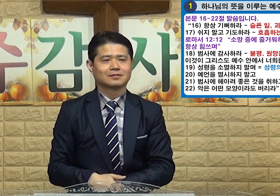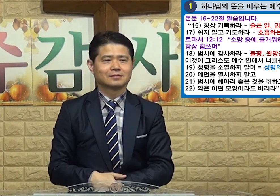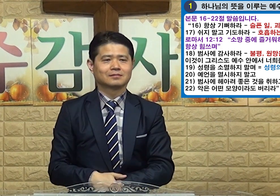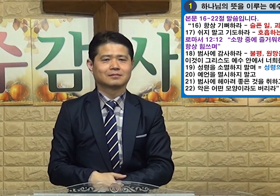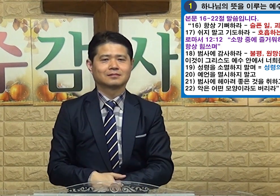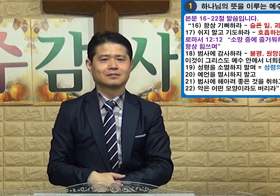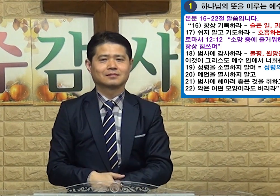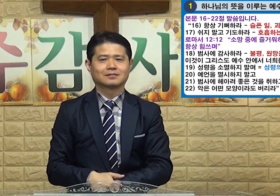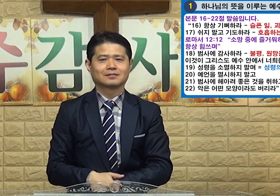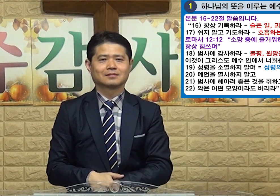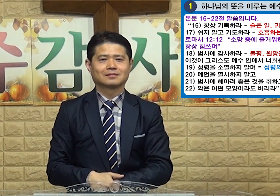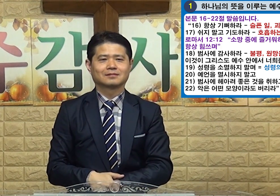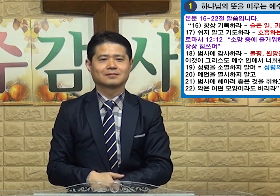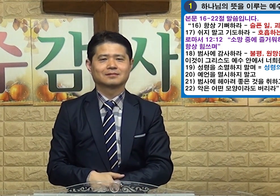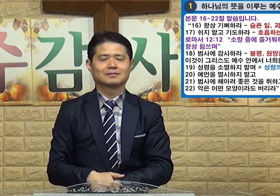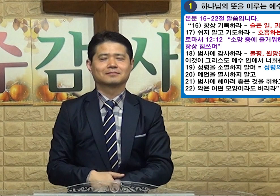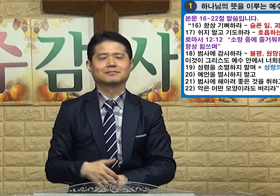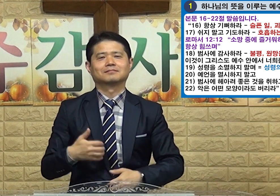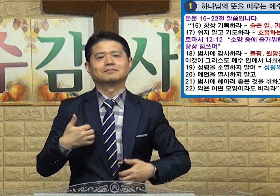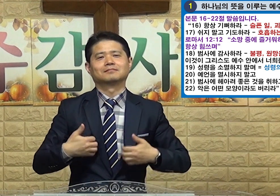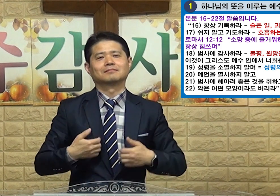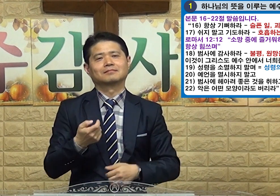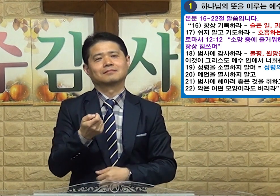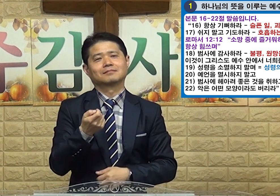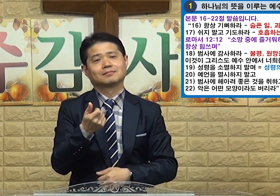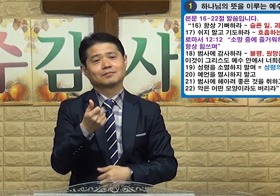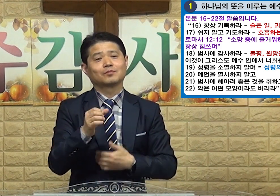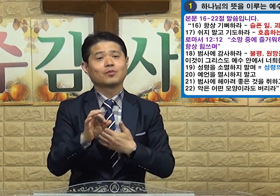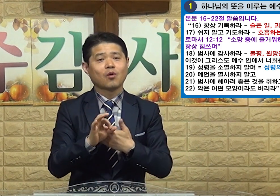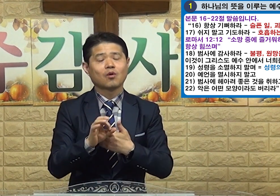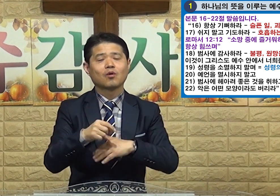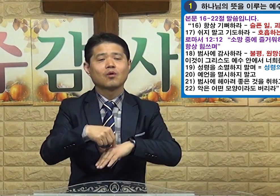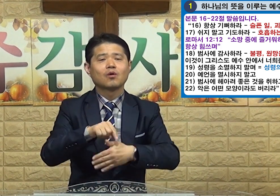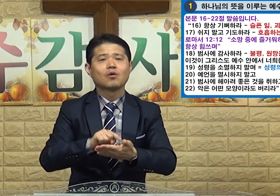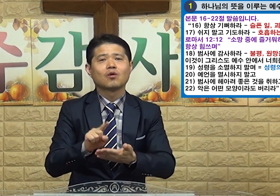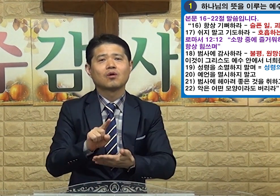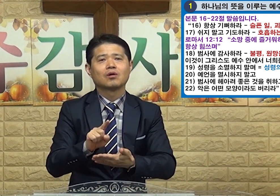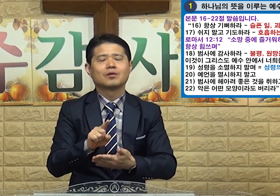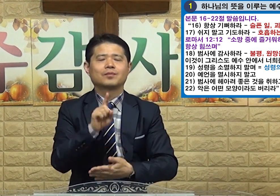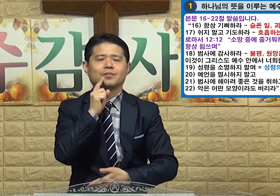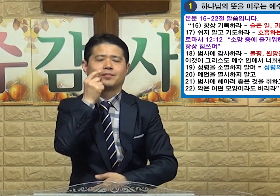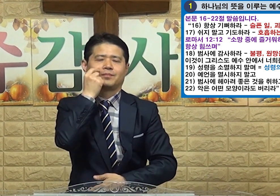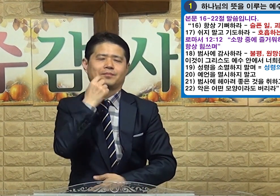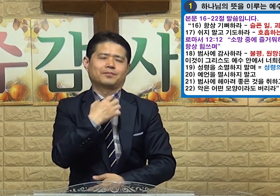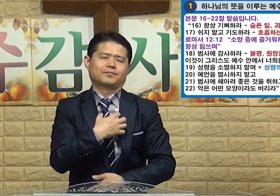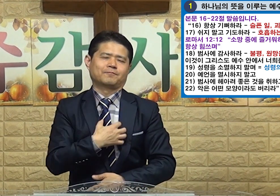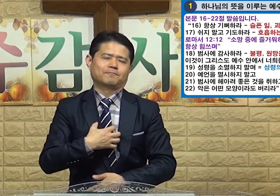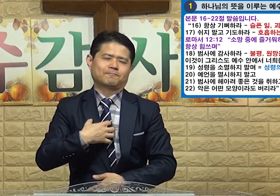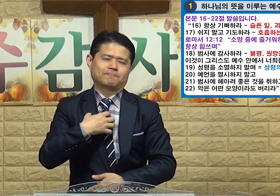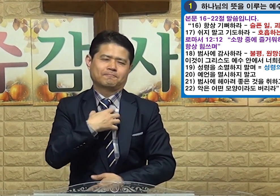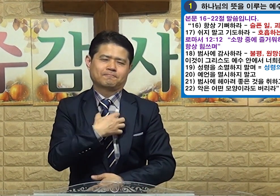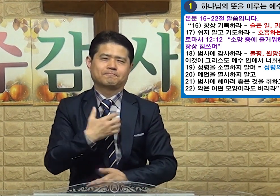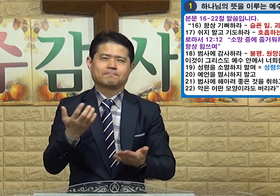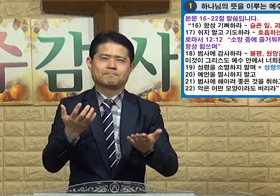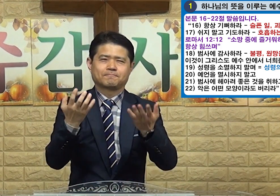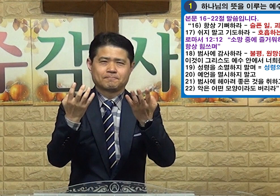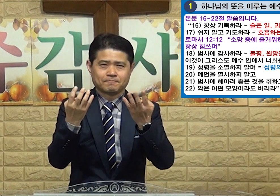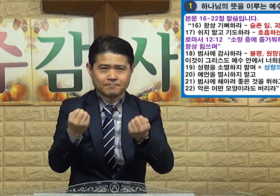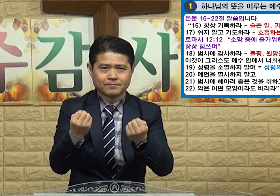우리가 하루에 기뻐하는 것이 횟수가 몇 번입니까? 고작 조금밖에 기뻐하지 않으면 우리의